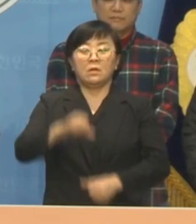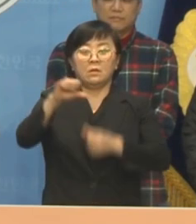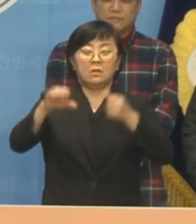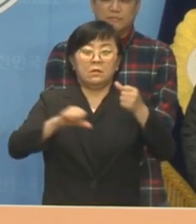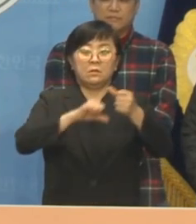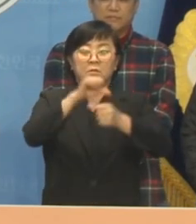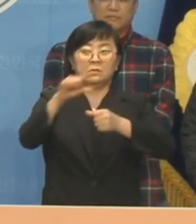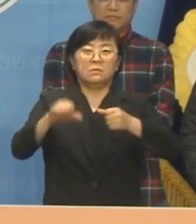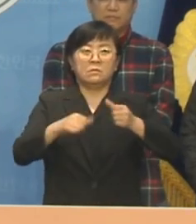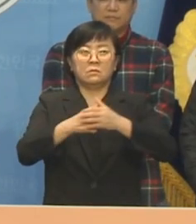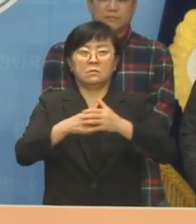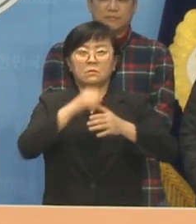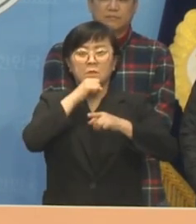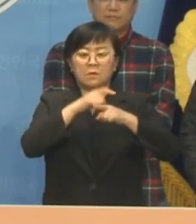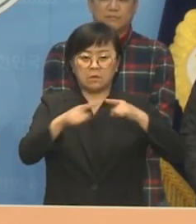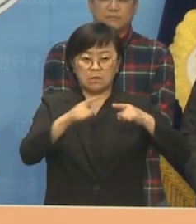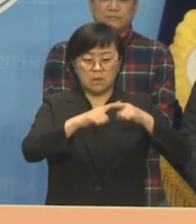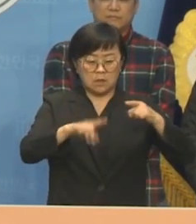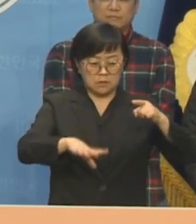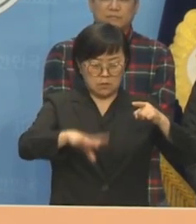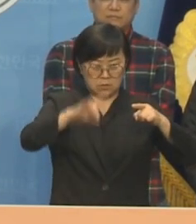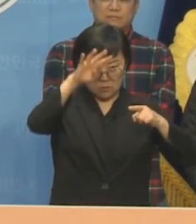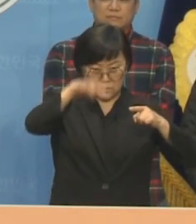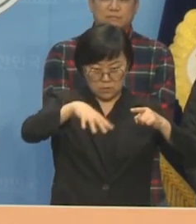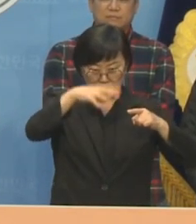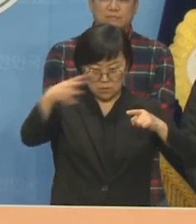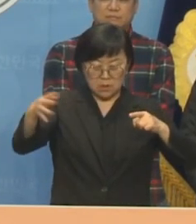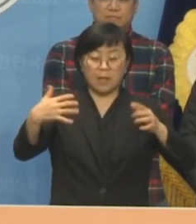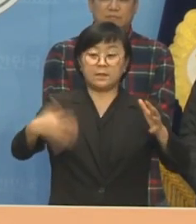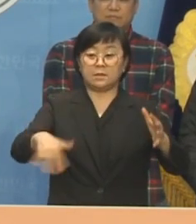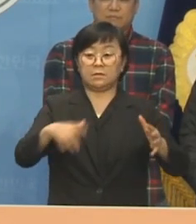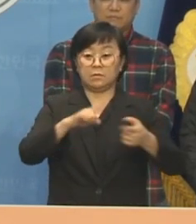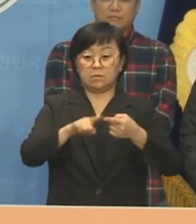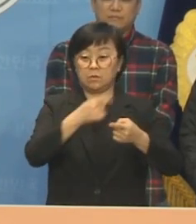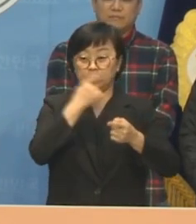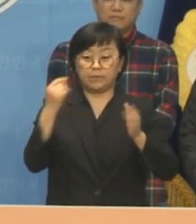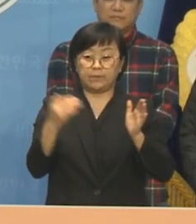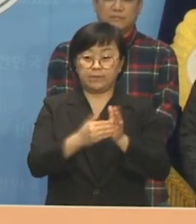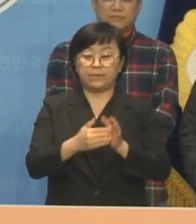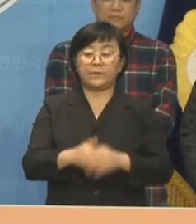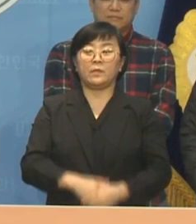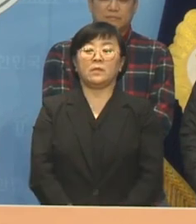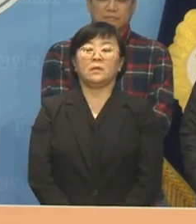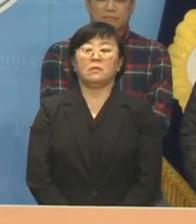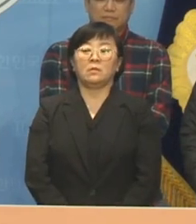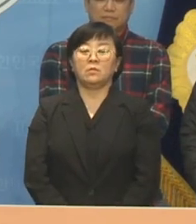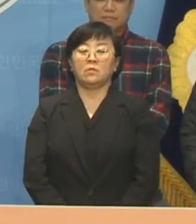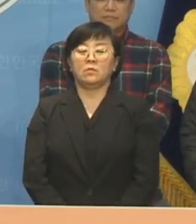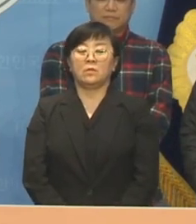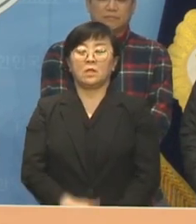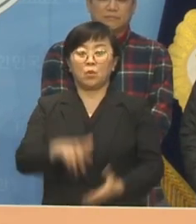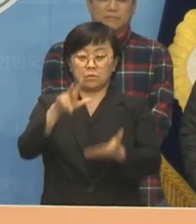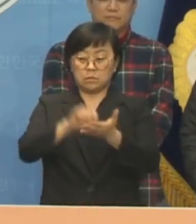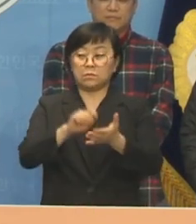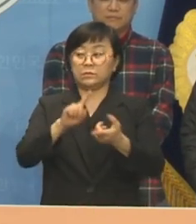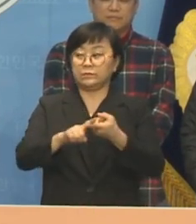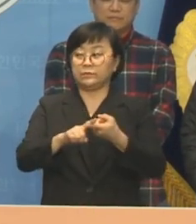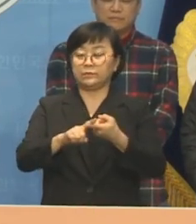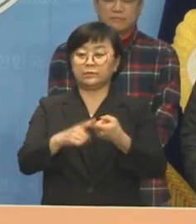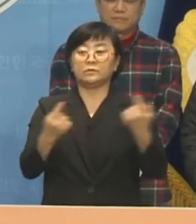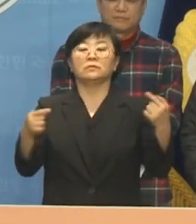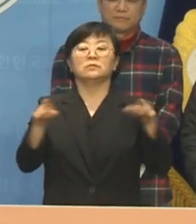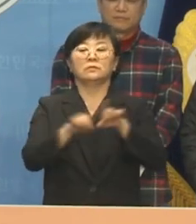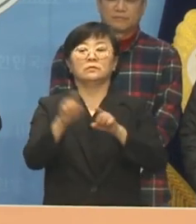환경영향 초안이 제대로 작성되지 않은 걸 확인했고 지금 그 문제에 대해서